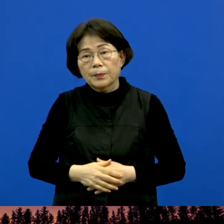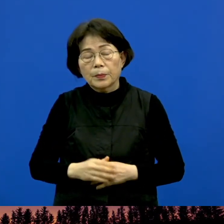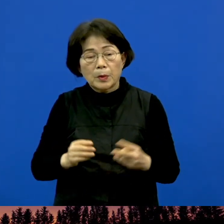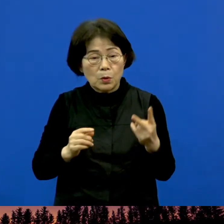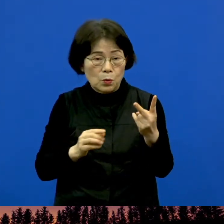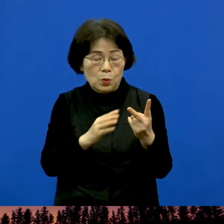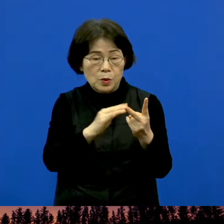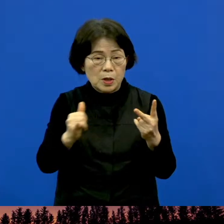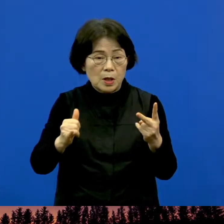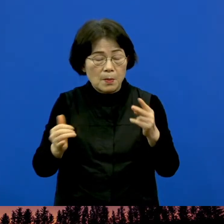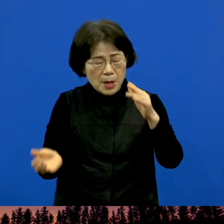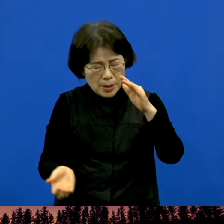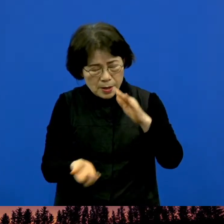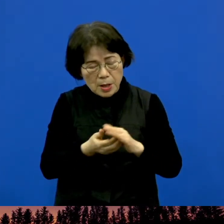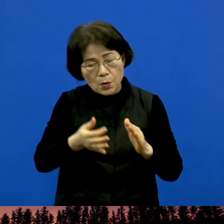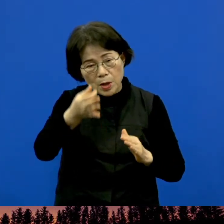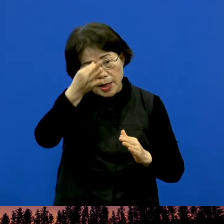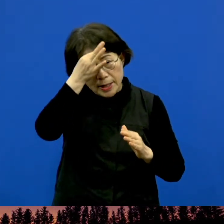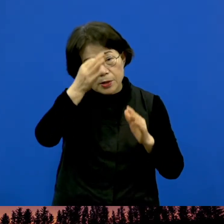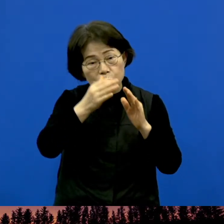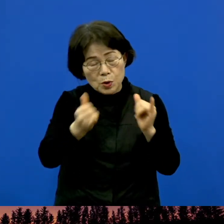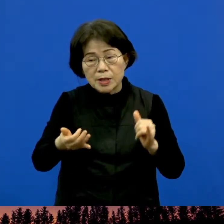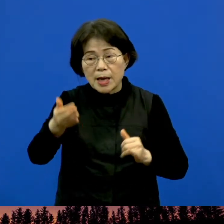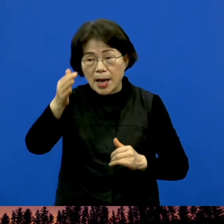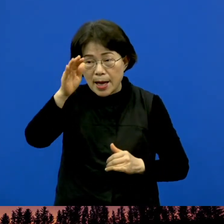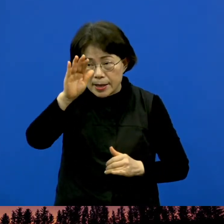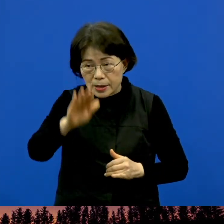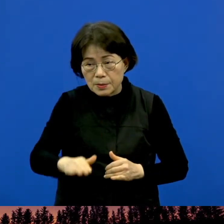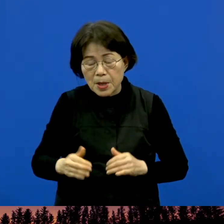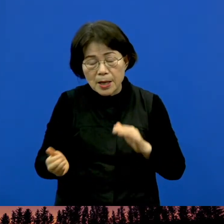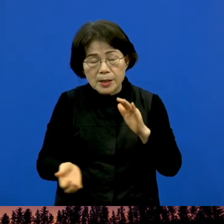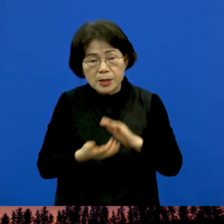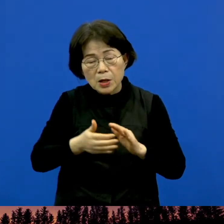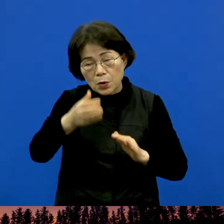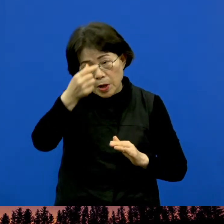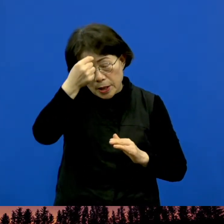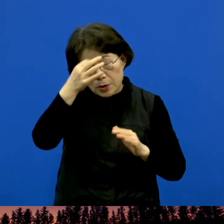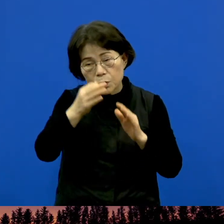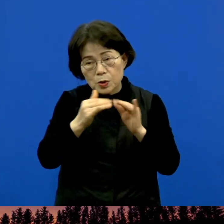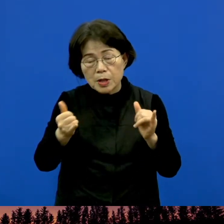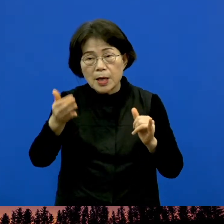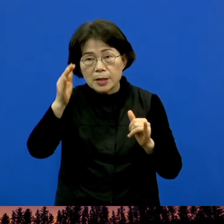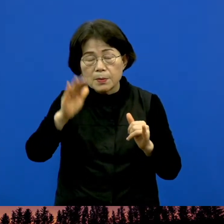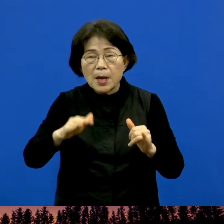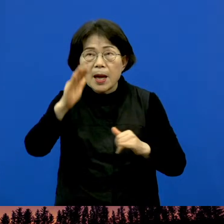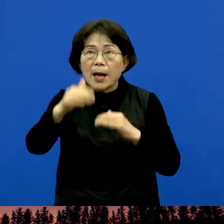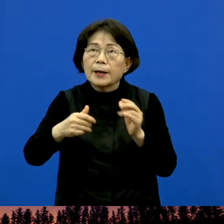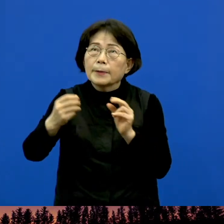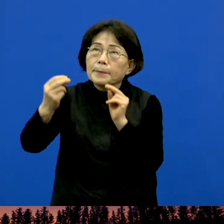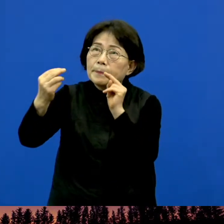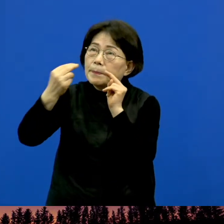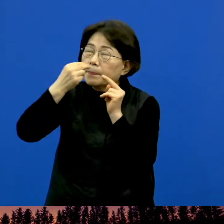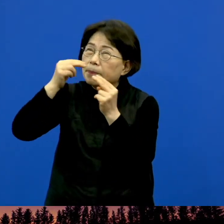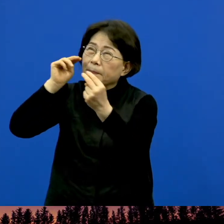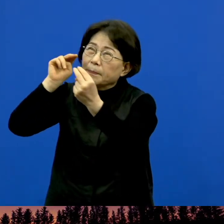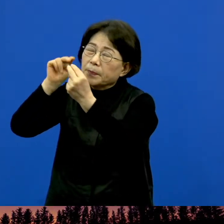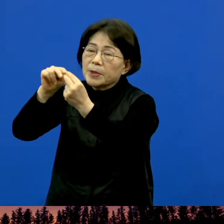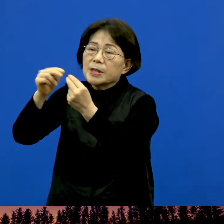그들은 최고의 기술자예요. 그러나 최고의 기술자지만 하나님께 밀착되어서 일을 한다는 거예요.